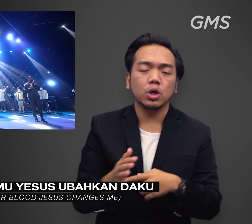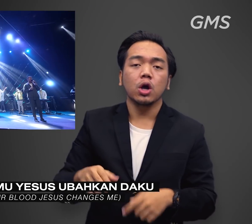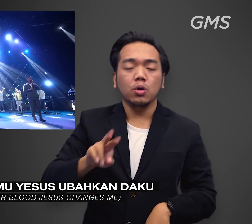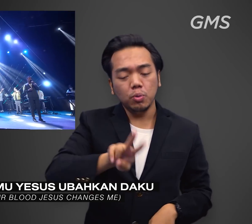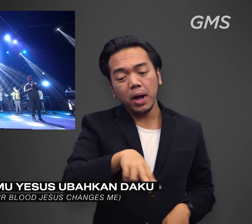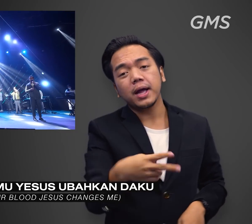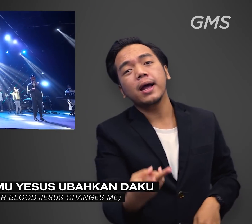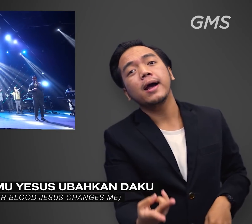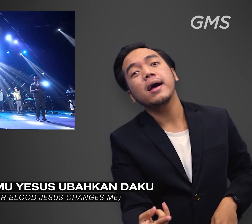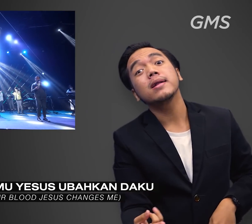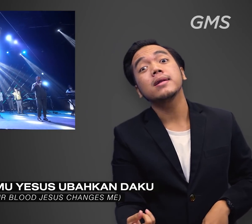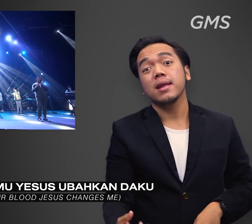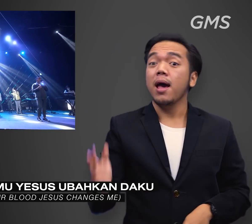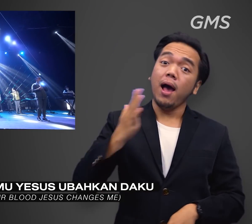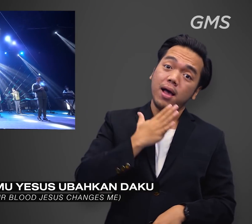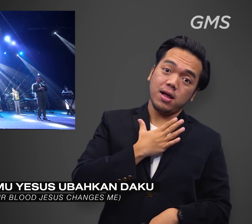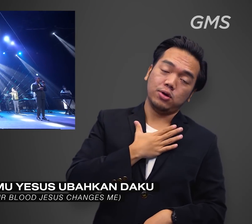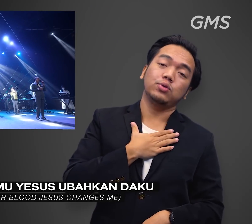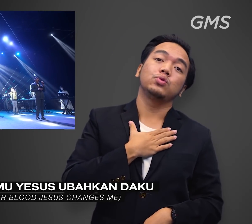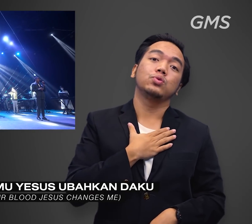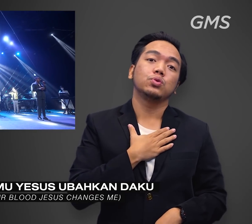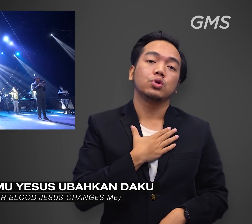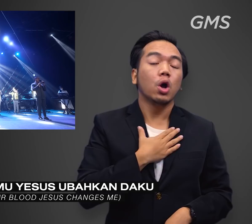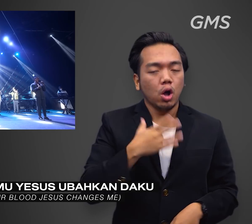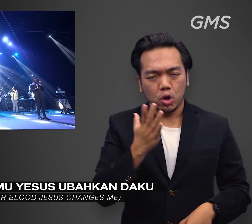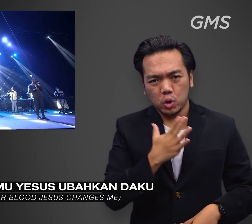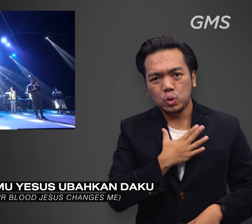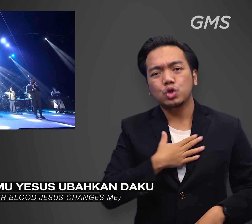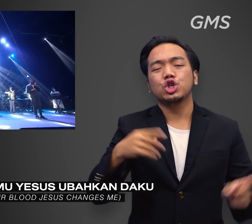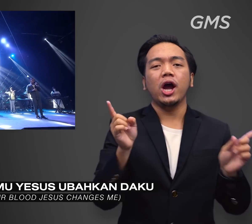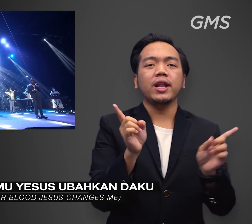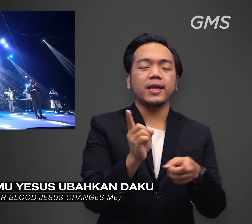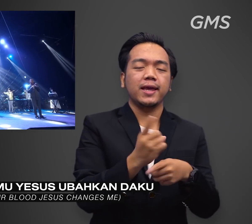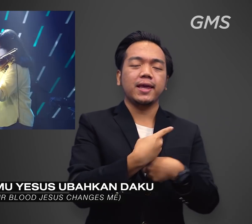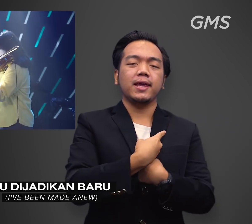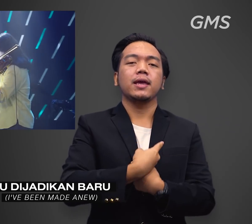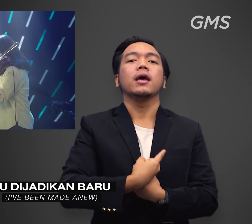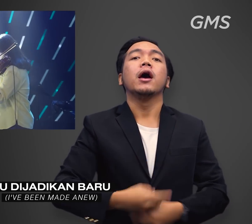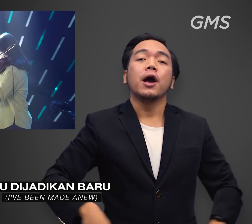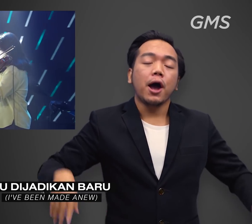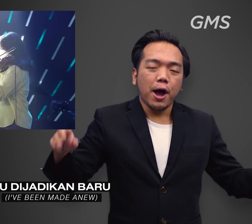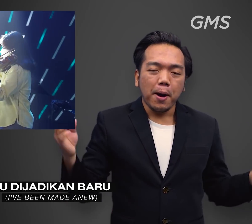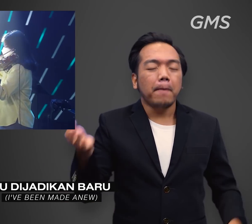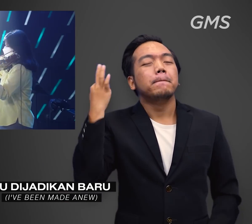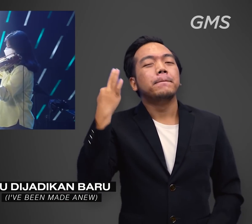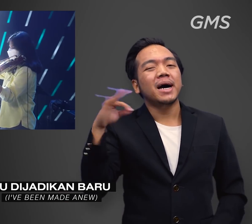darah-Mu Yesus ubahkan aku, ku